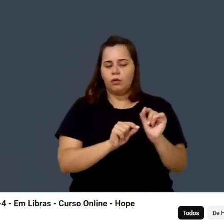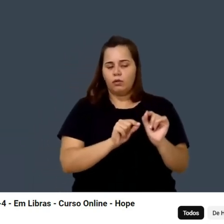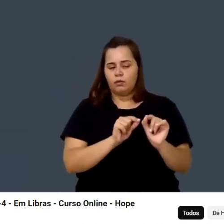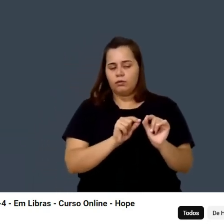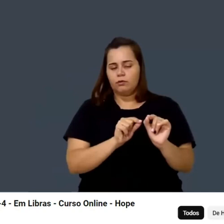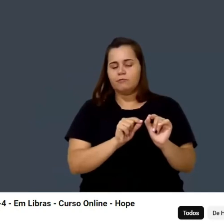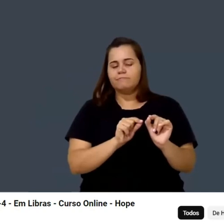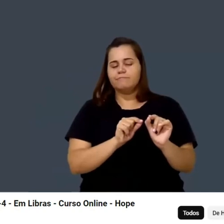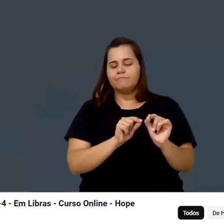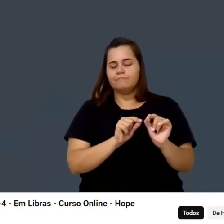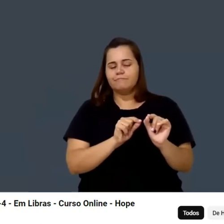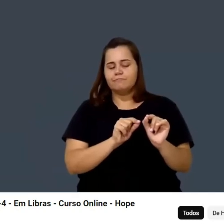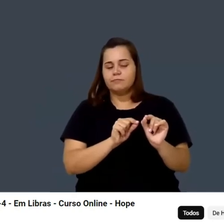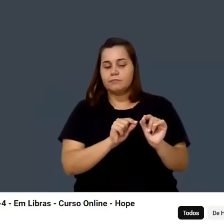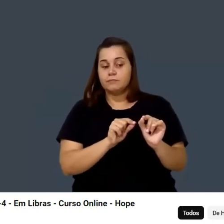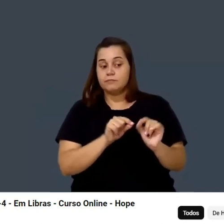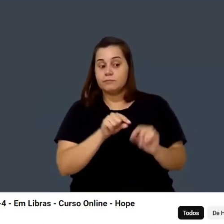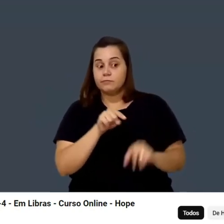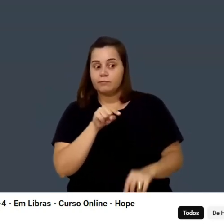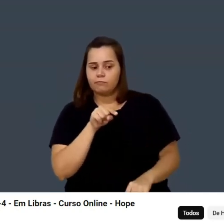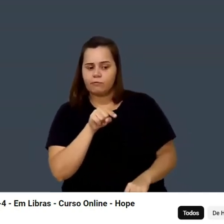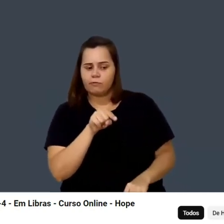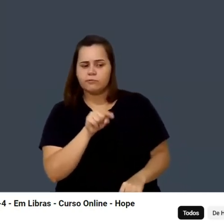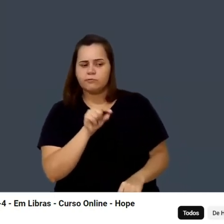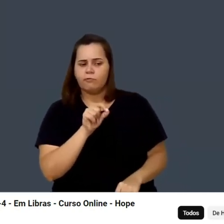O quê? Estou pensando aqui.